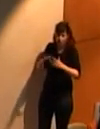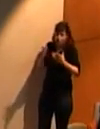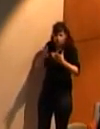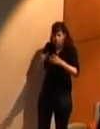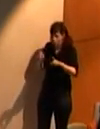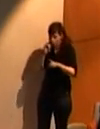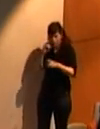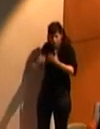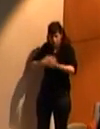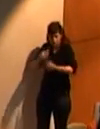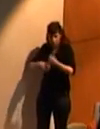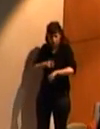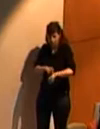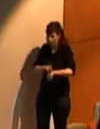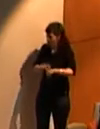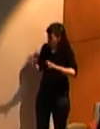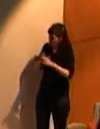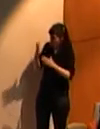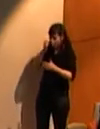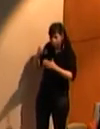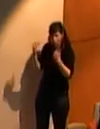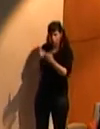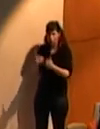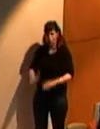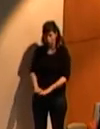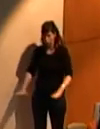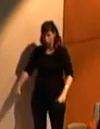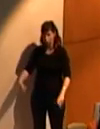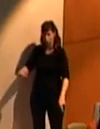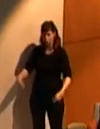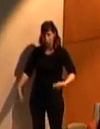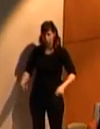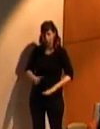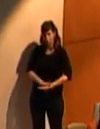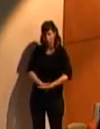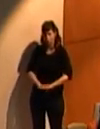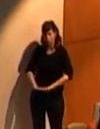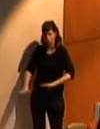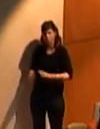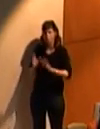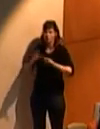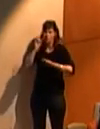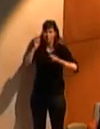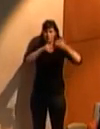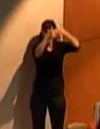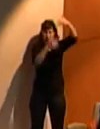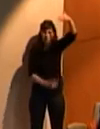nous est imparti. Un sol souple, doux, une paroi d'eau, une paroi végétale,